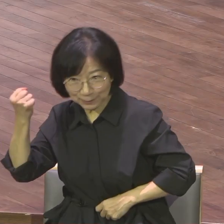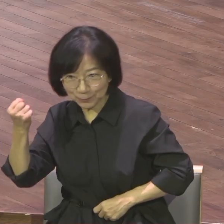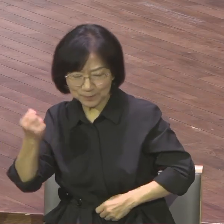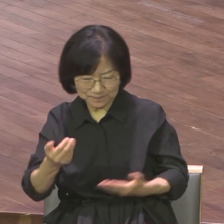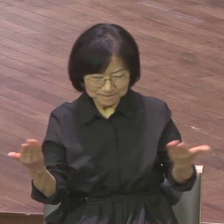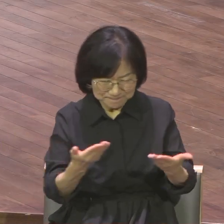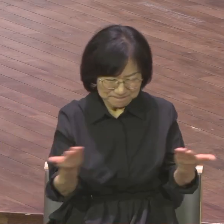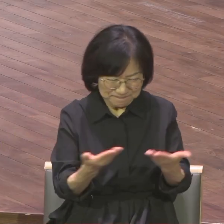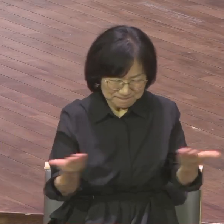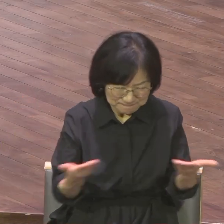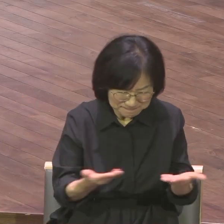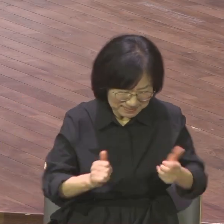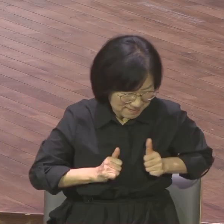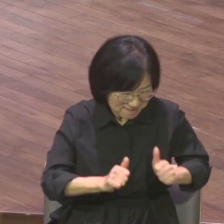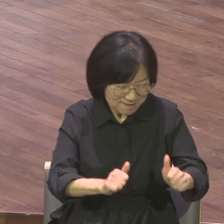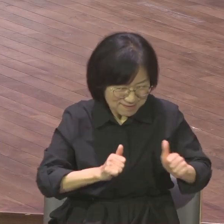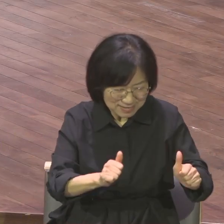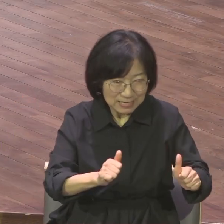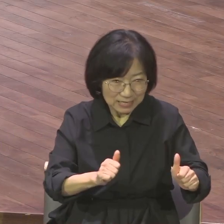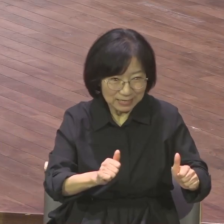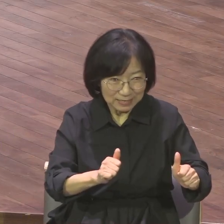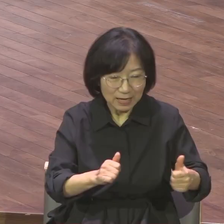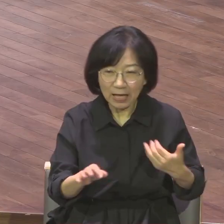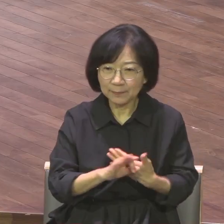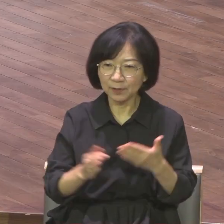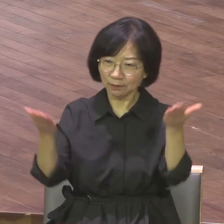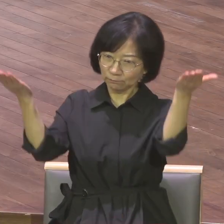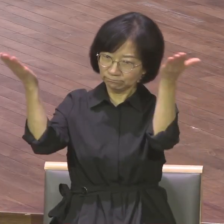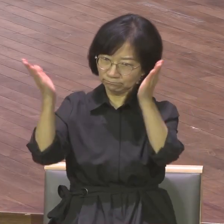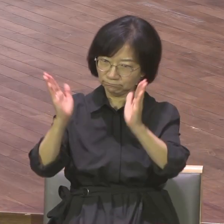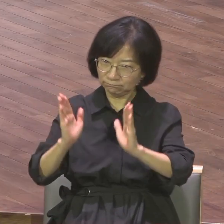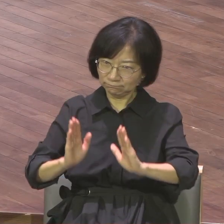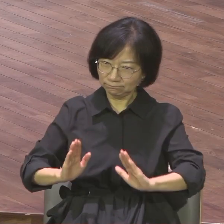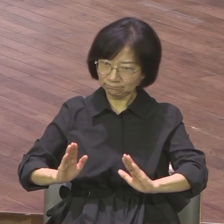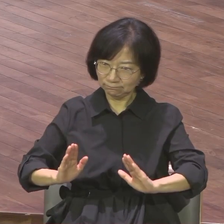생각하고 일을 하면 살이 빠진대요.